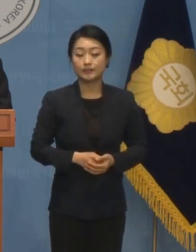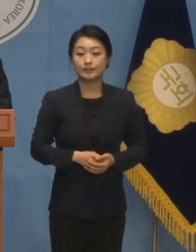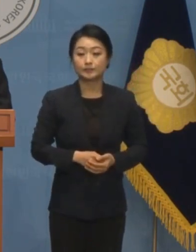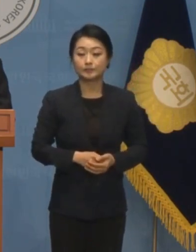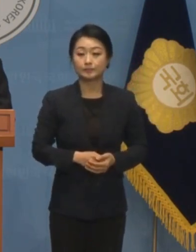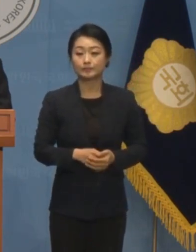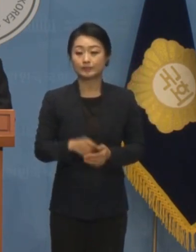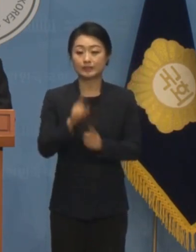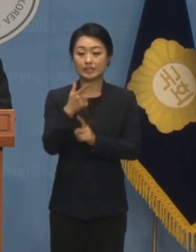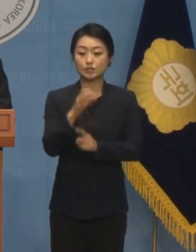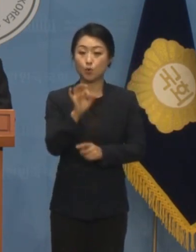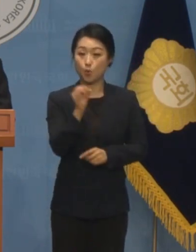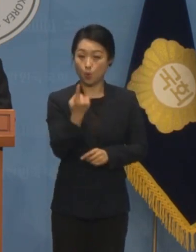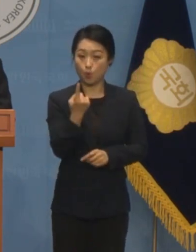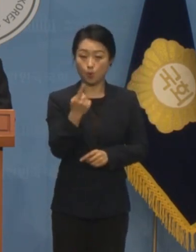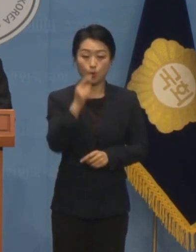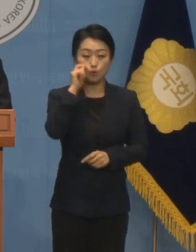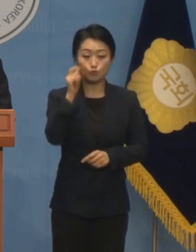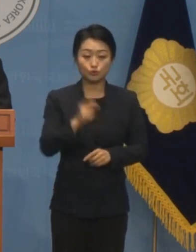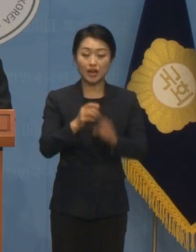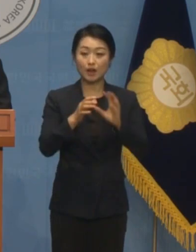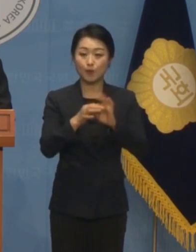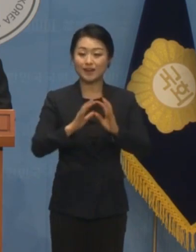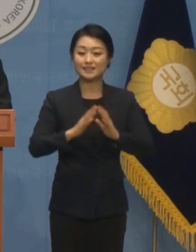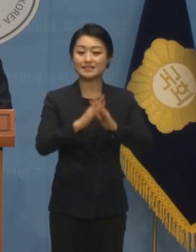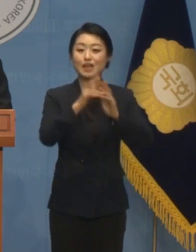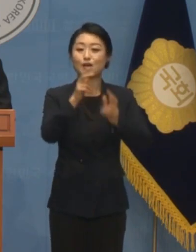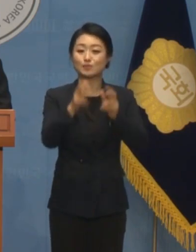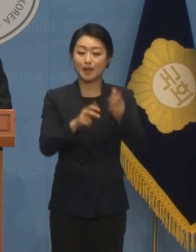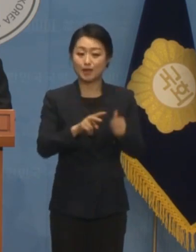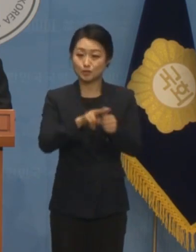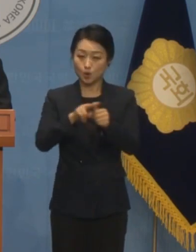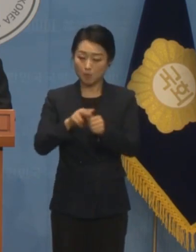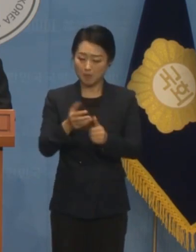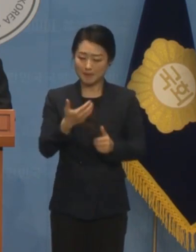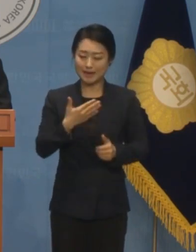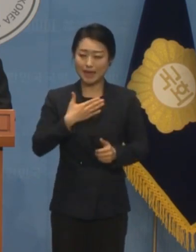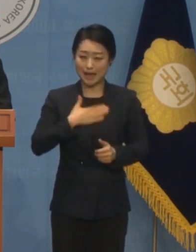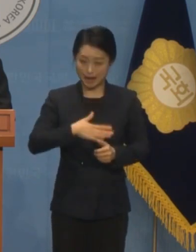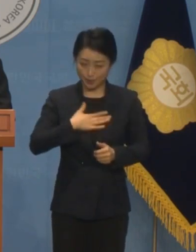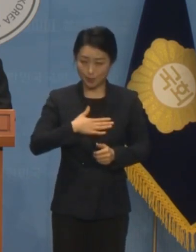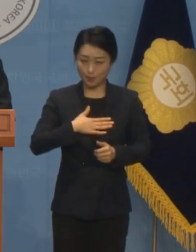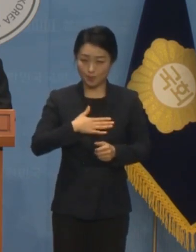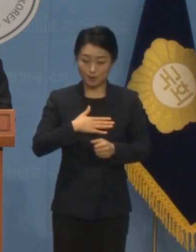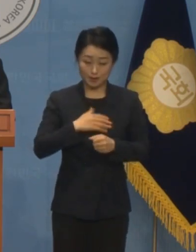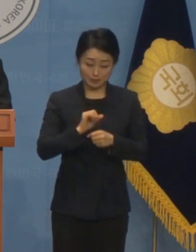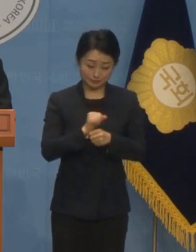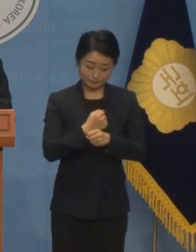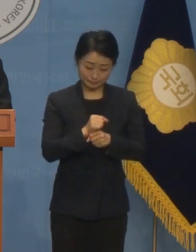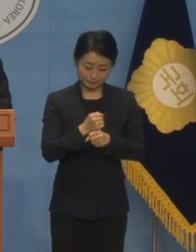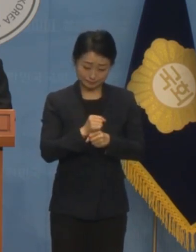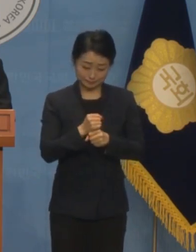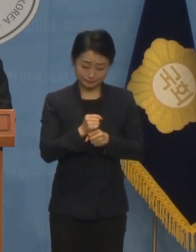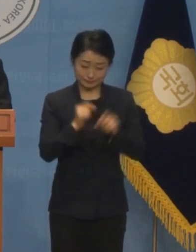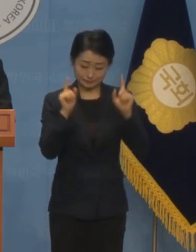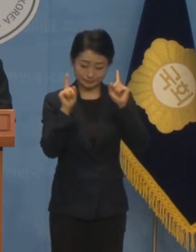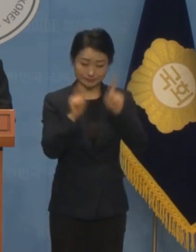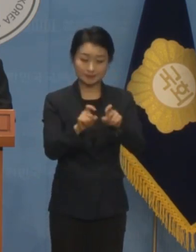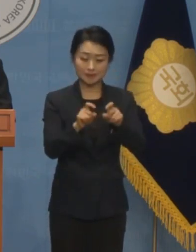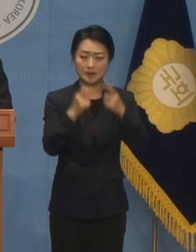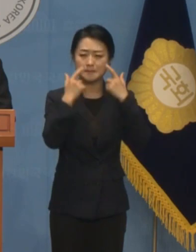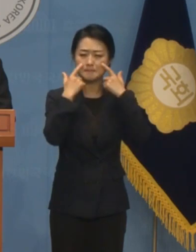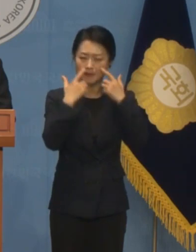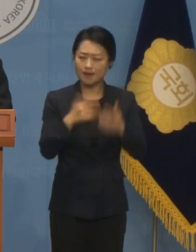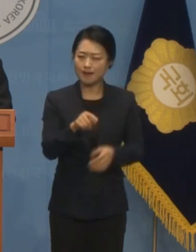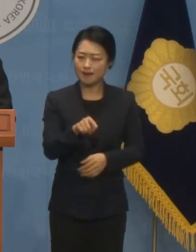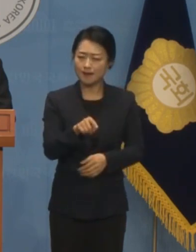이종호 씨가 이 같은 우크라이나 재건 사업 관련 정보를 미리 알고 조직적으로 움직인 것으로 의심하지 않을 수